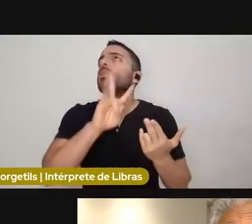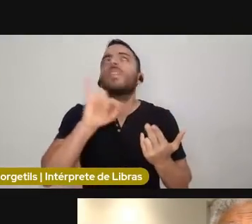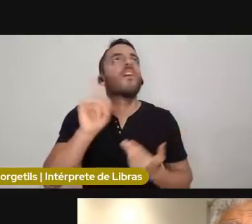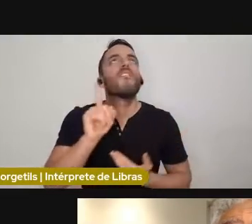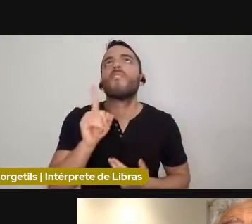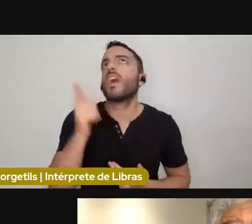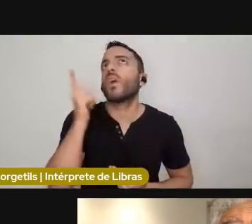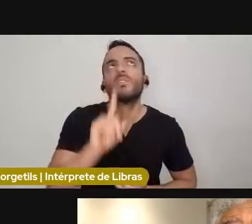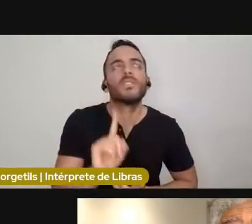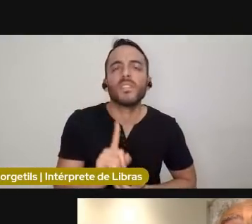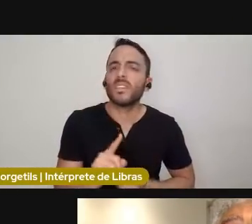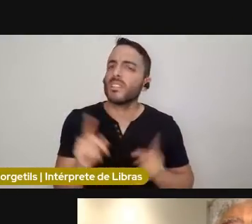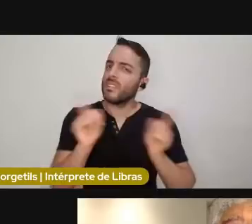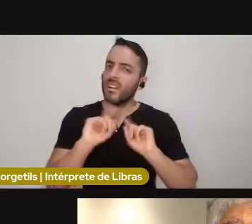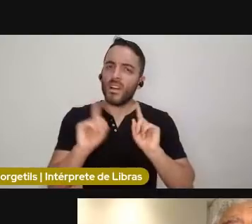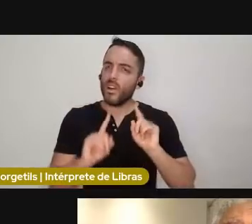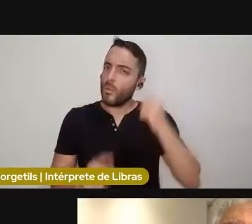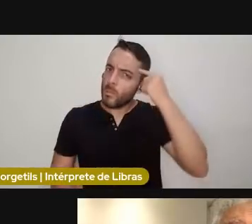É isso. Porque